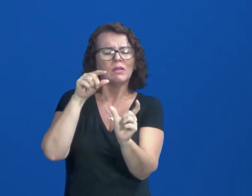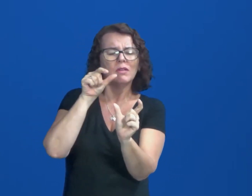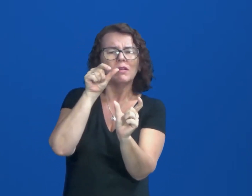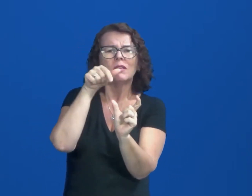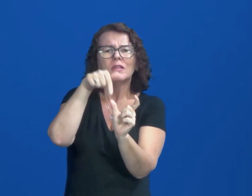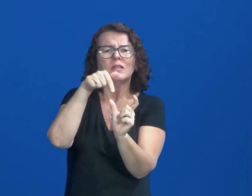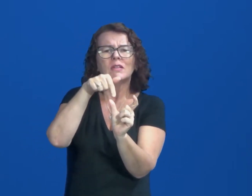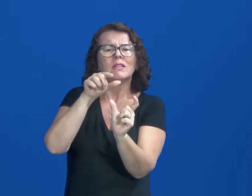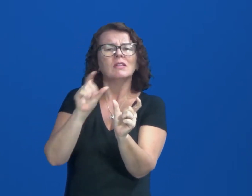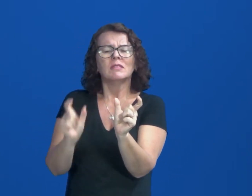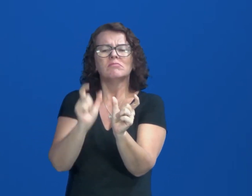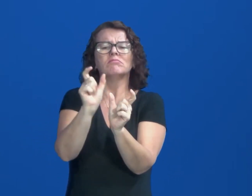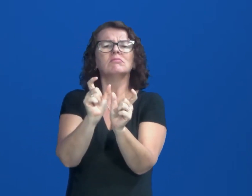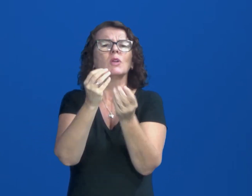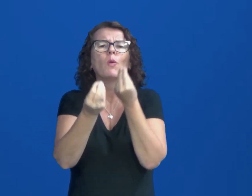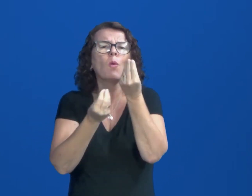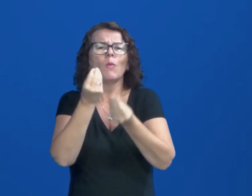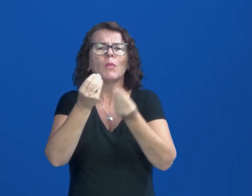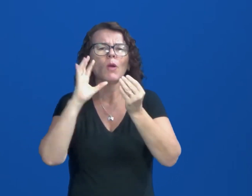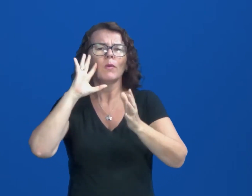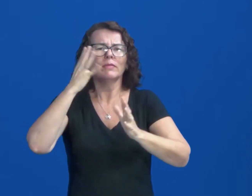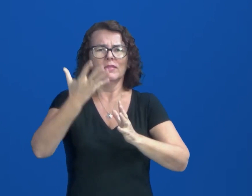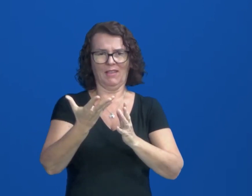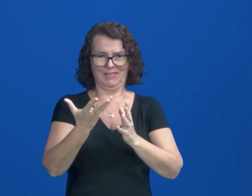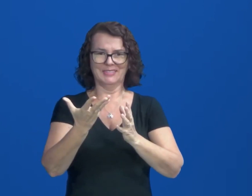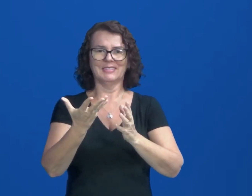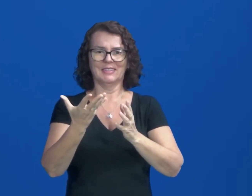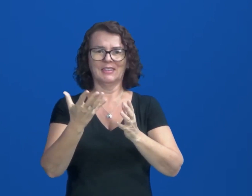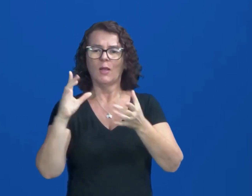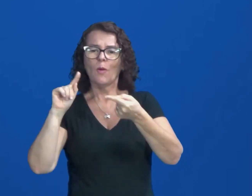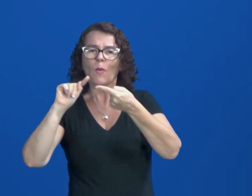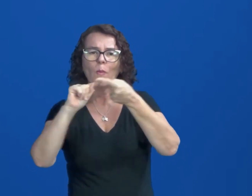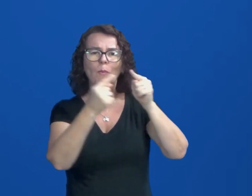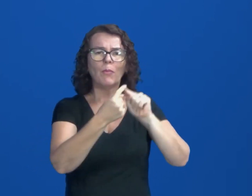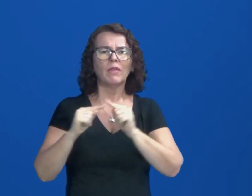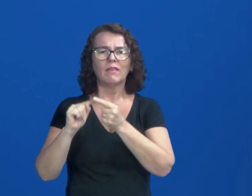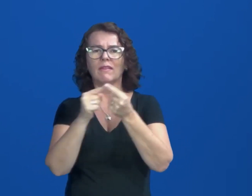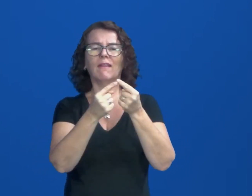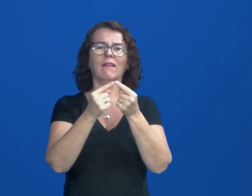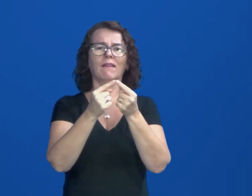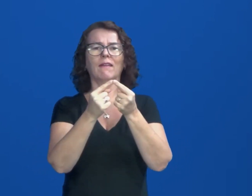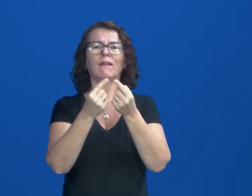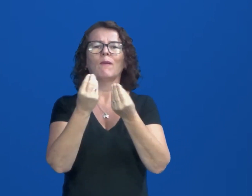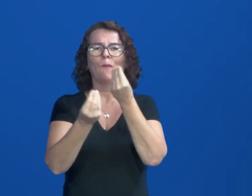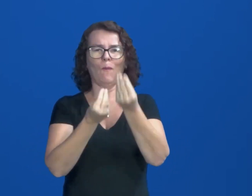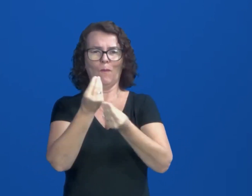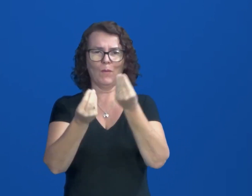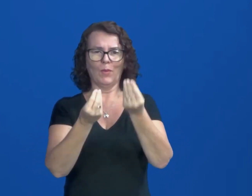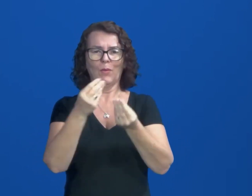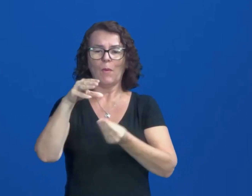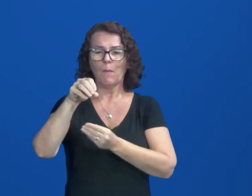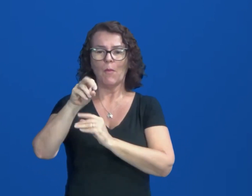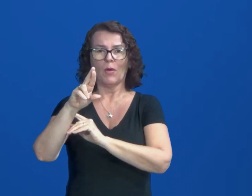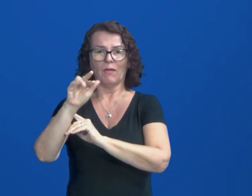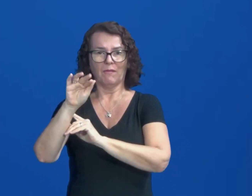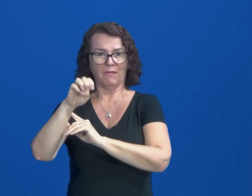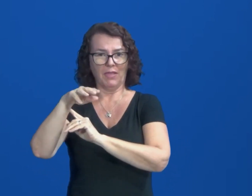que isso acontece? Essas combinações, como